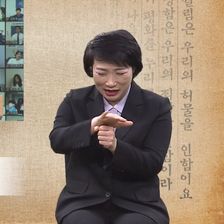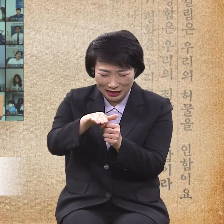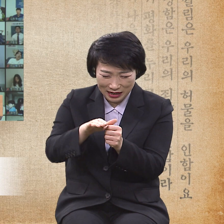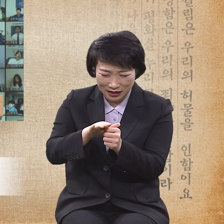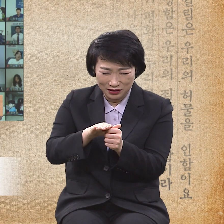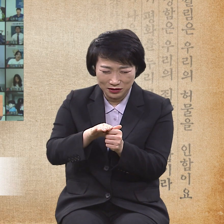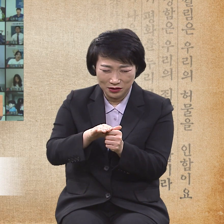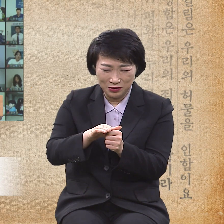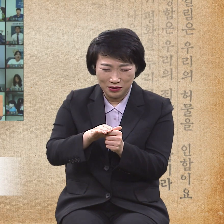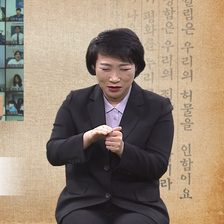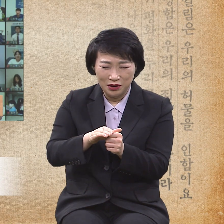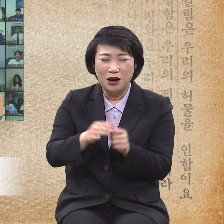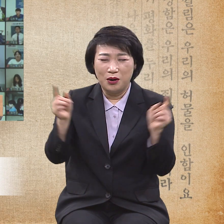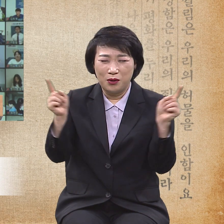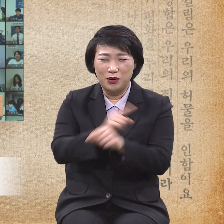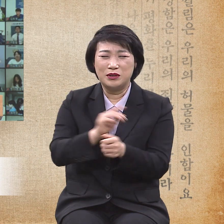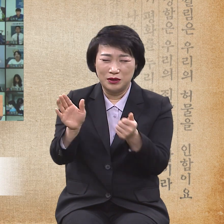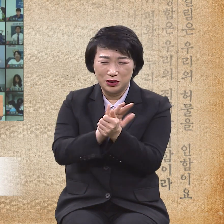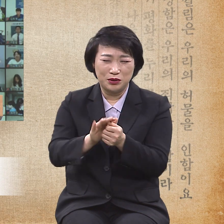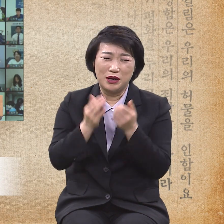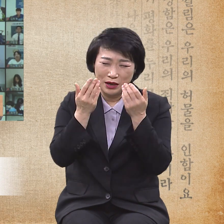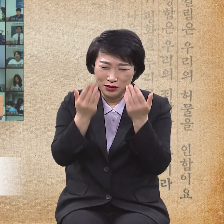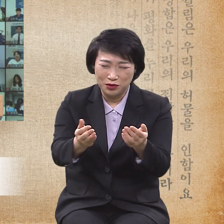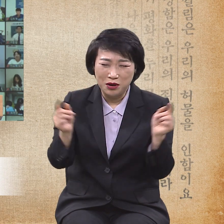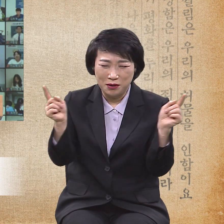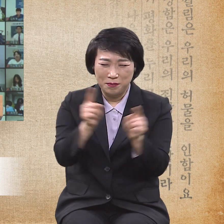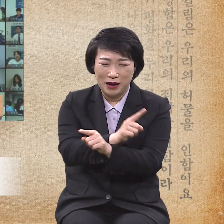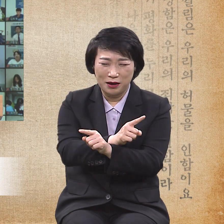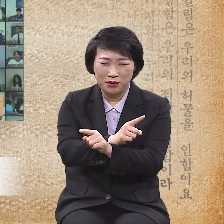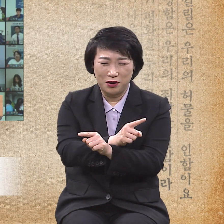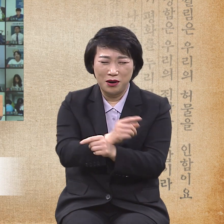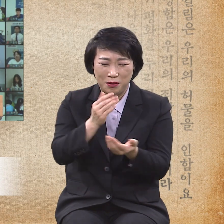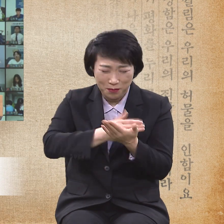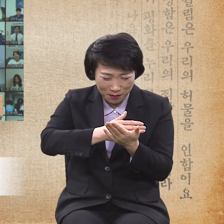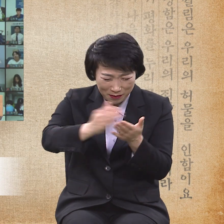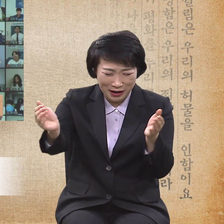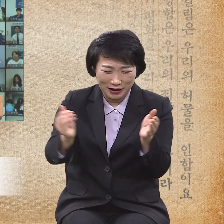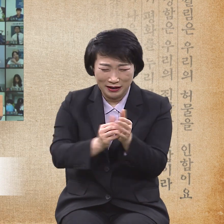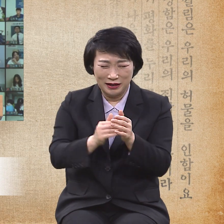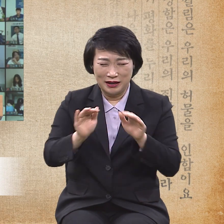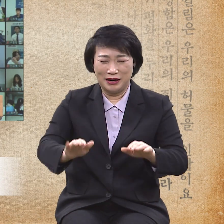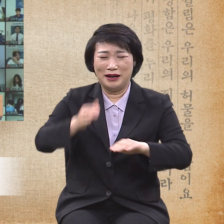사랑으로 고치시고 치료하시고 바꾸시고 몰아내심을